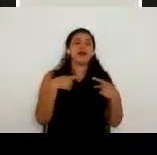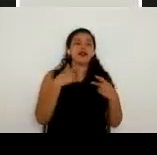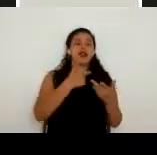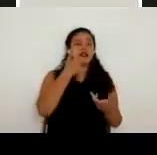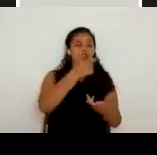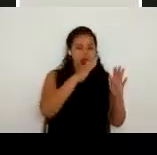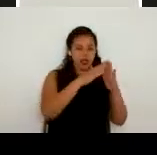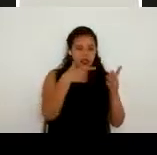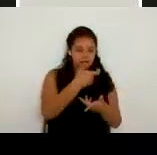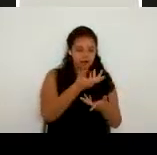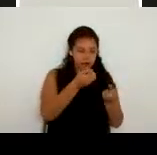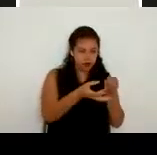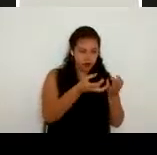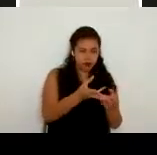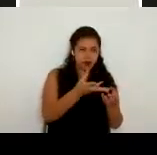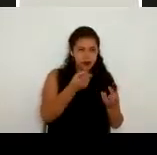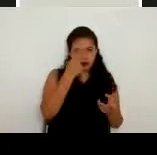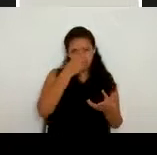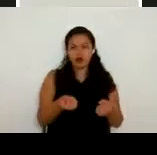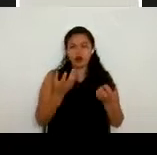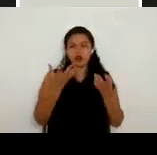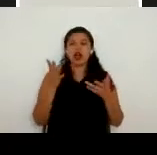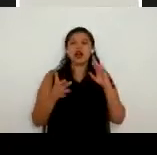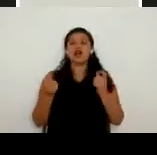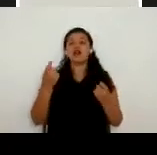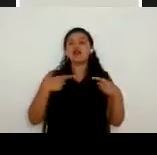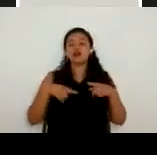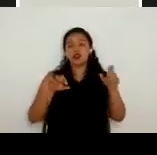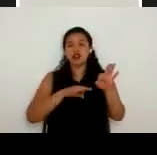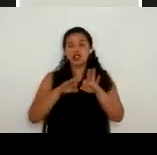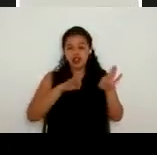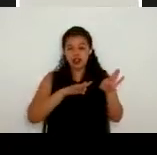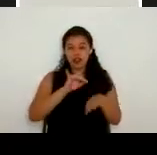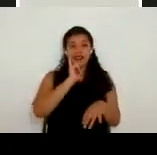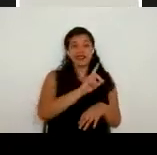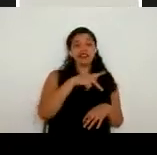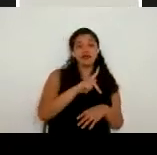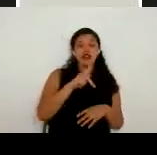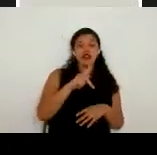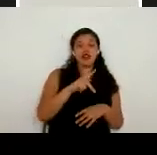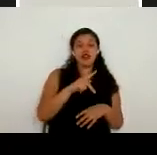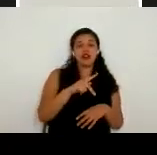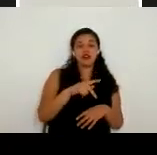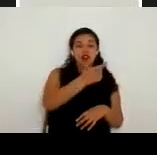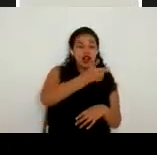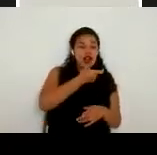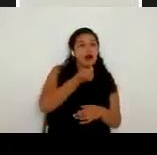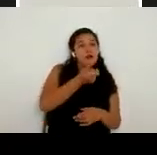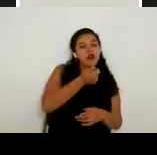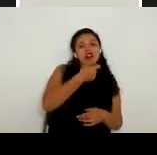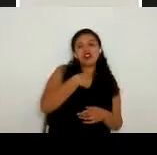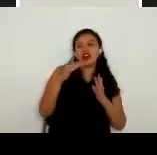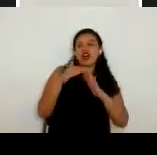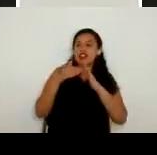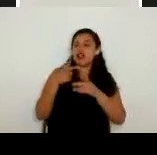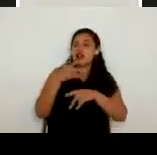a veces hay algunos que aunque trabajan pues no aportan al gasto familiar porque es muy poco lo que ganan y a besos